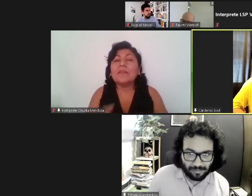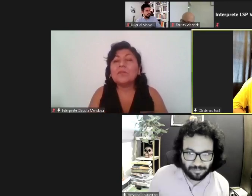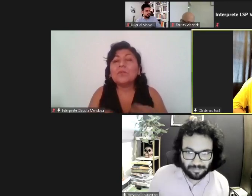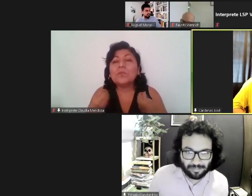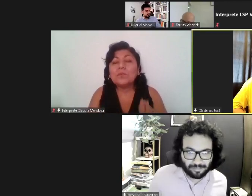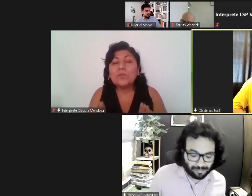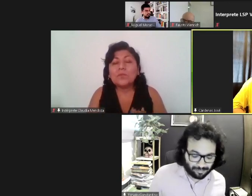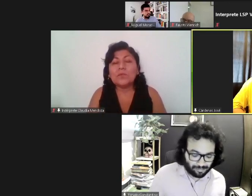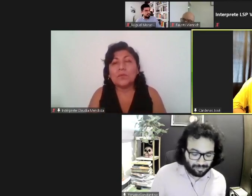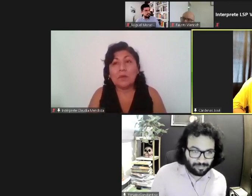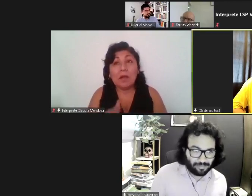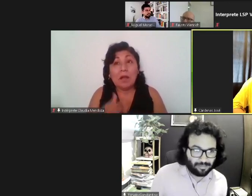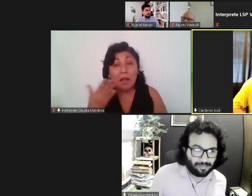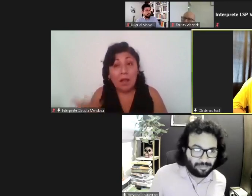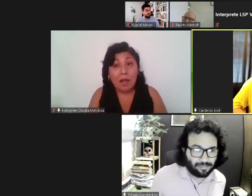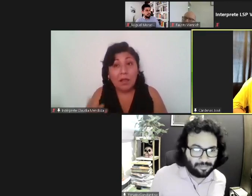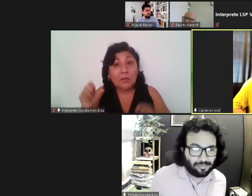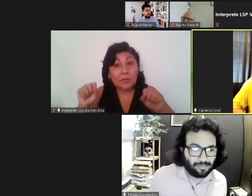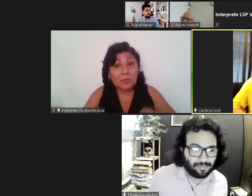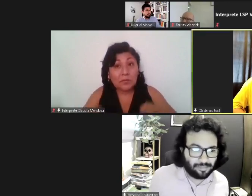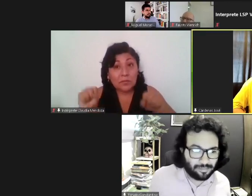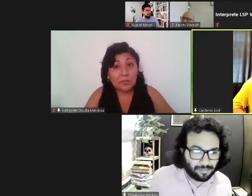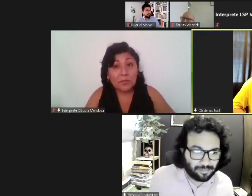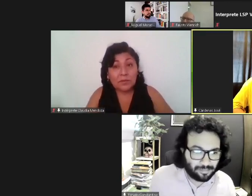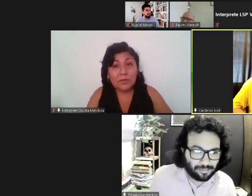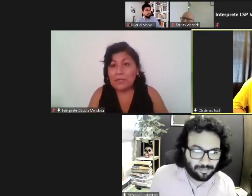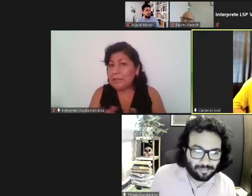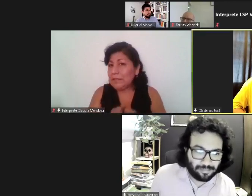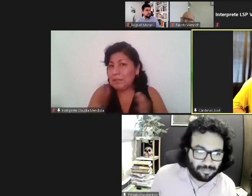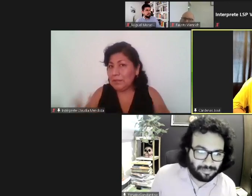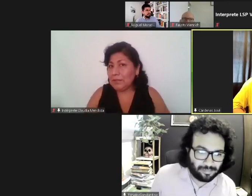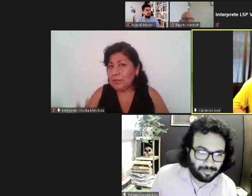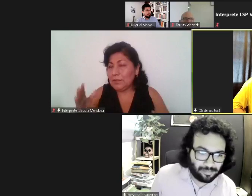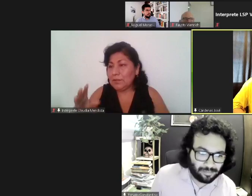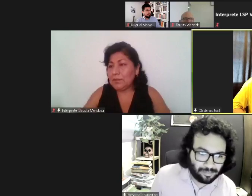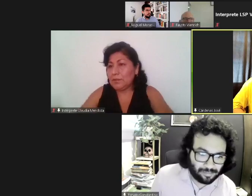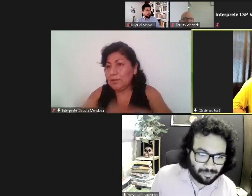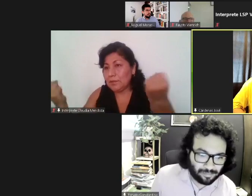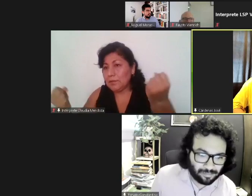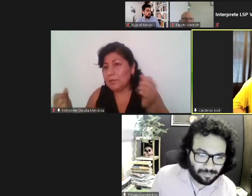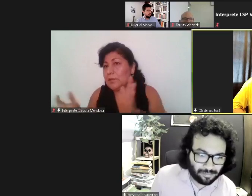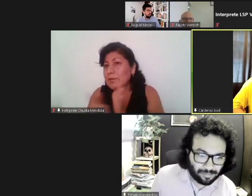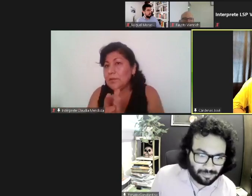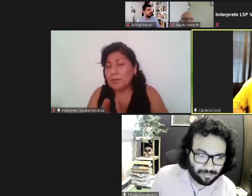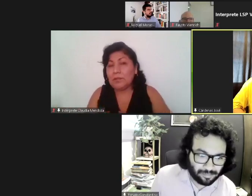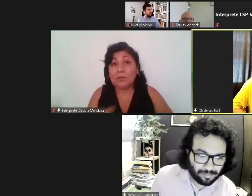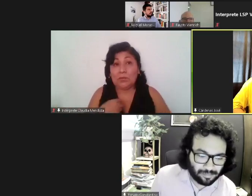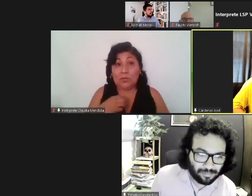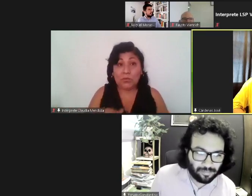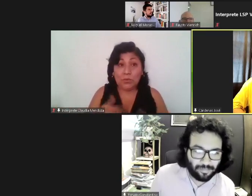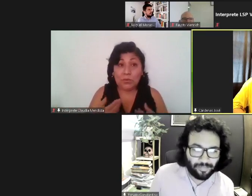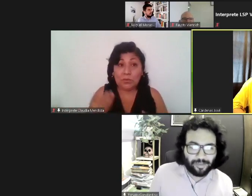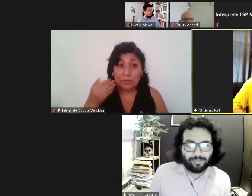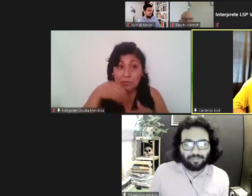¿Existe alguna posibilidad de, sin infringir estos derechos, yo pueda acceder a esos contenidos?